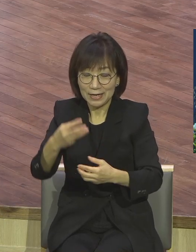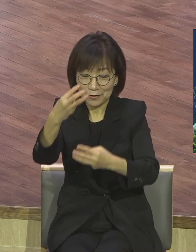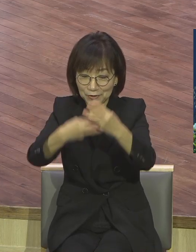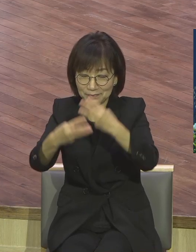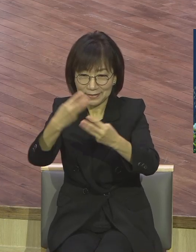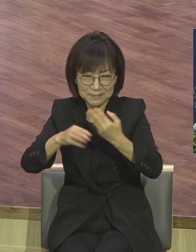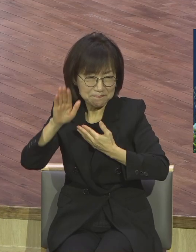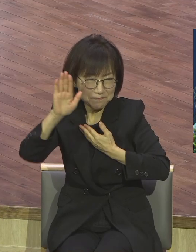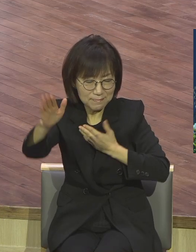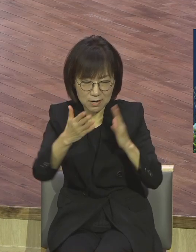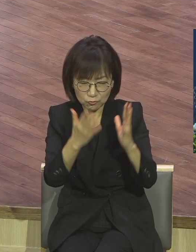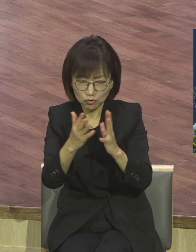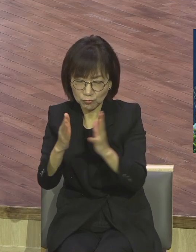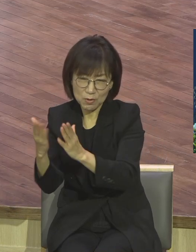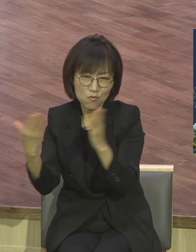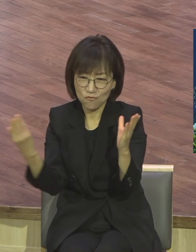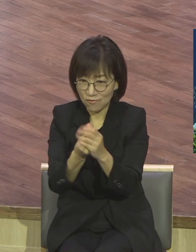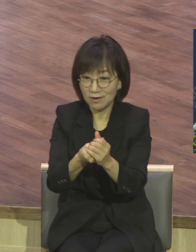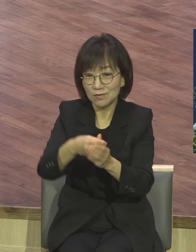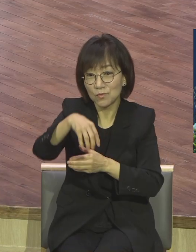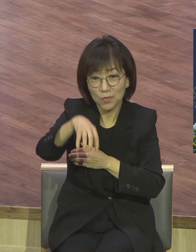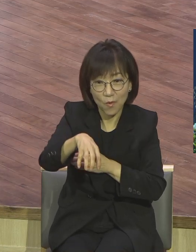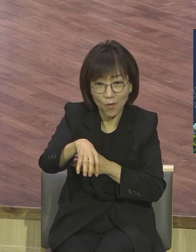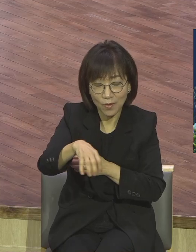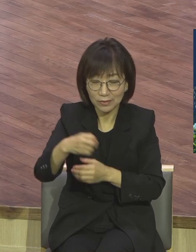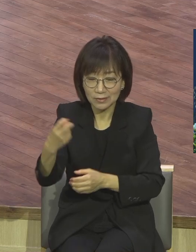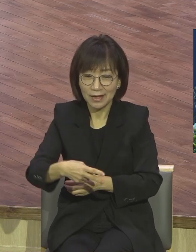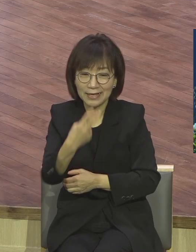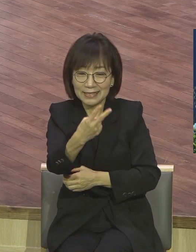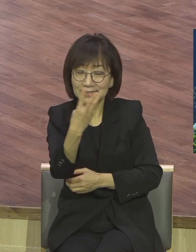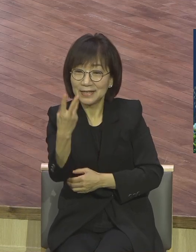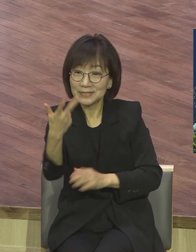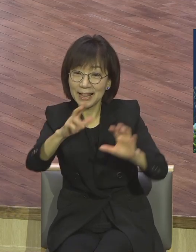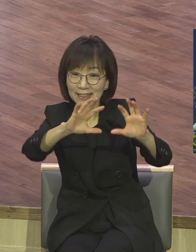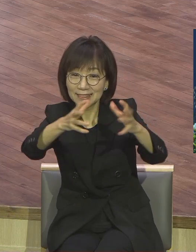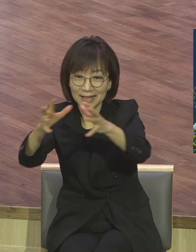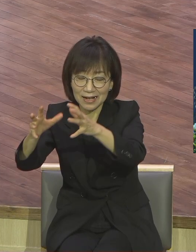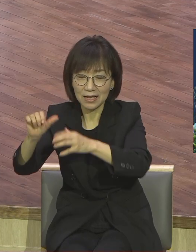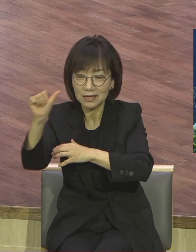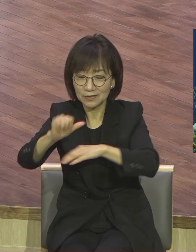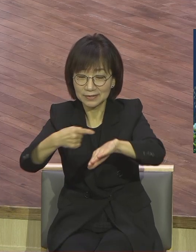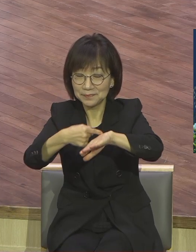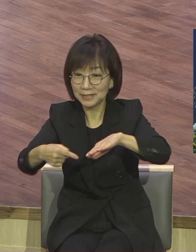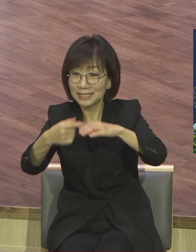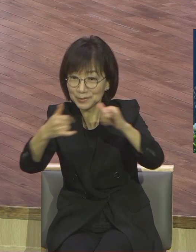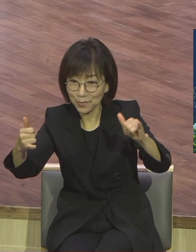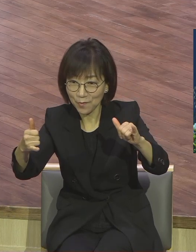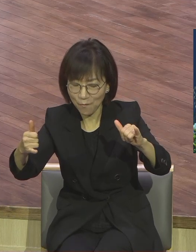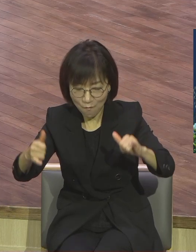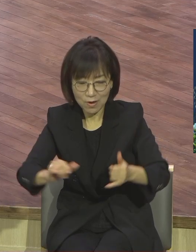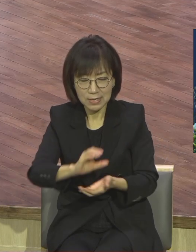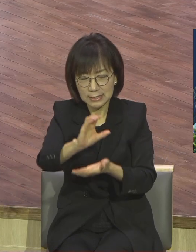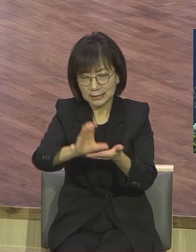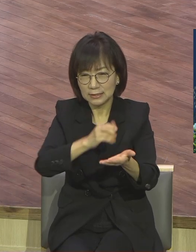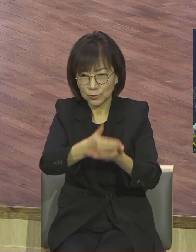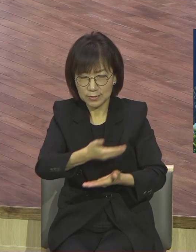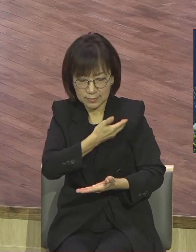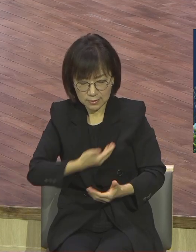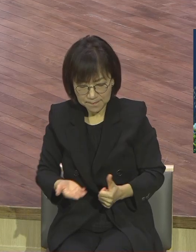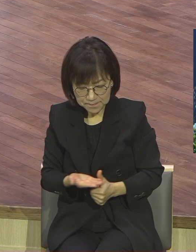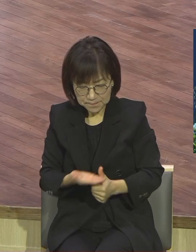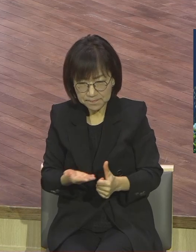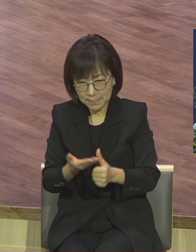그렇게 펼쳐나갈 플랫폼으로 237 나라 5천 종족 그리스도 절대 제자들을